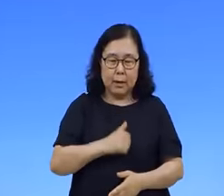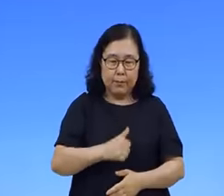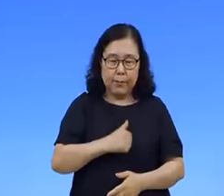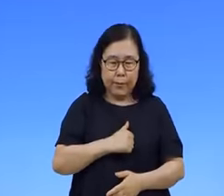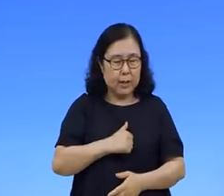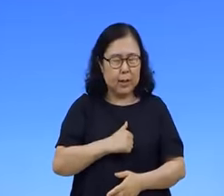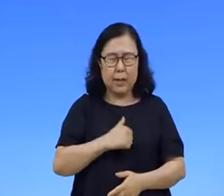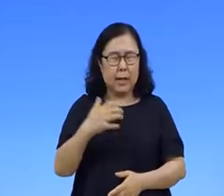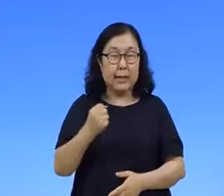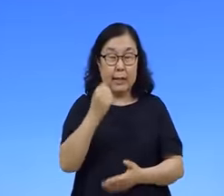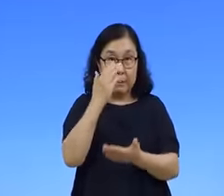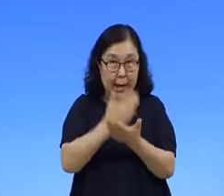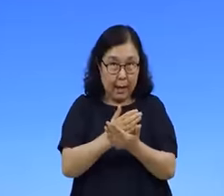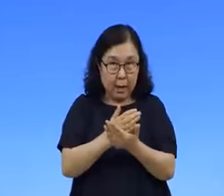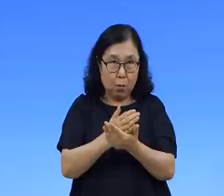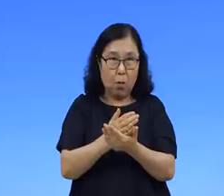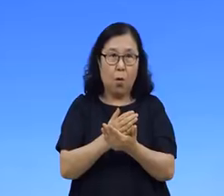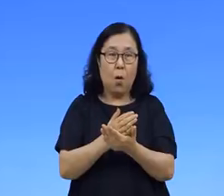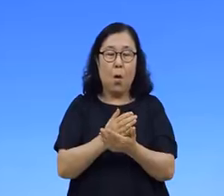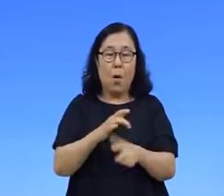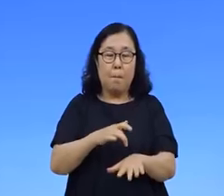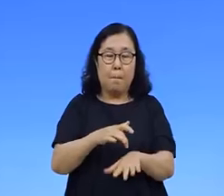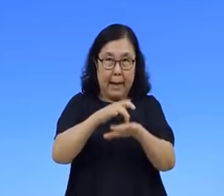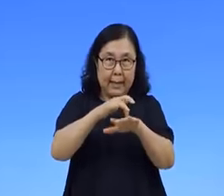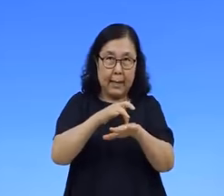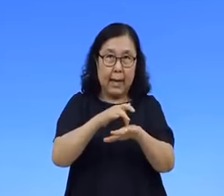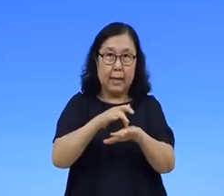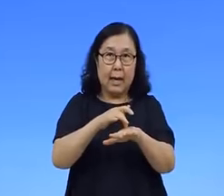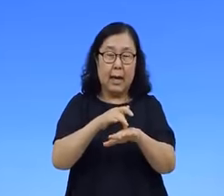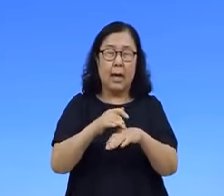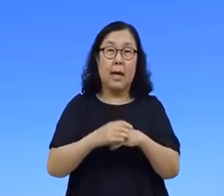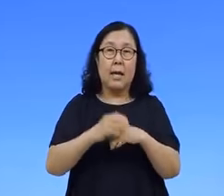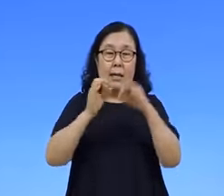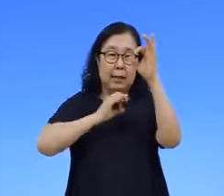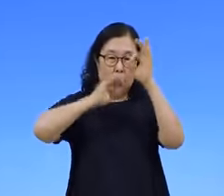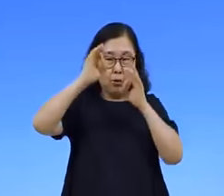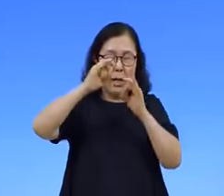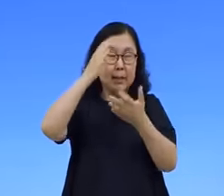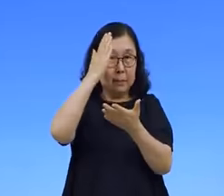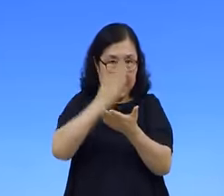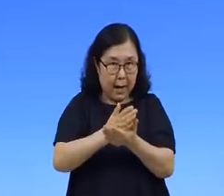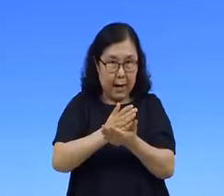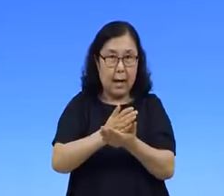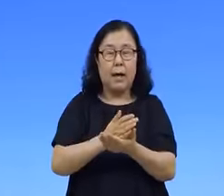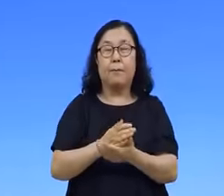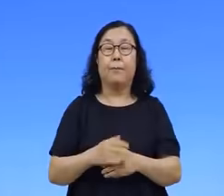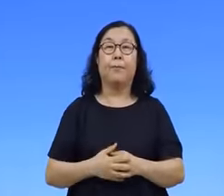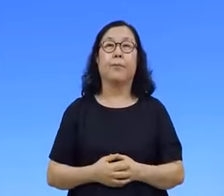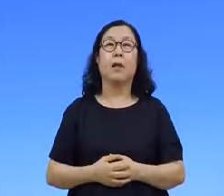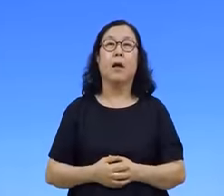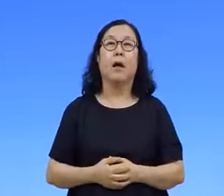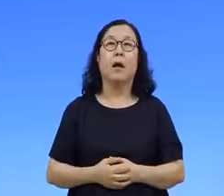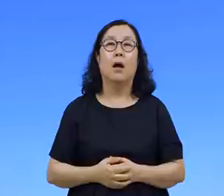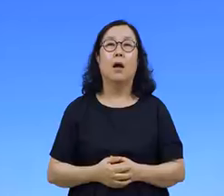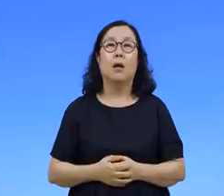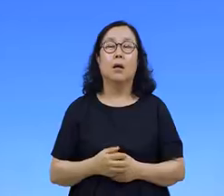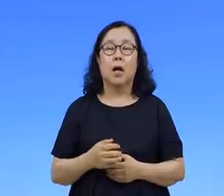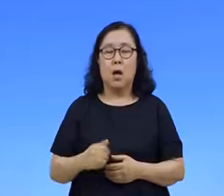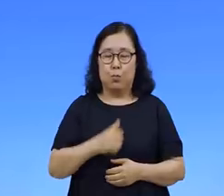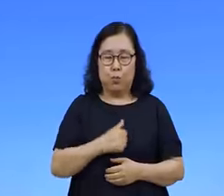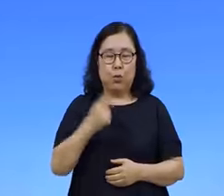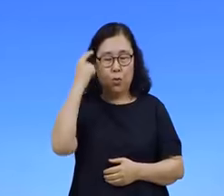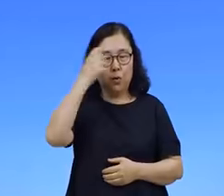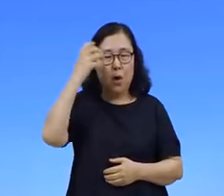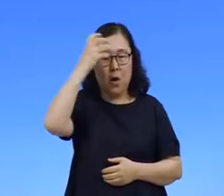말고 마귀에게 틈을 주지 마라. 이 구절을 보면은 이 분노가 영적인 문제라는 것을 금방 알 수 있는데요. 근데